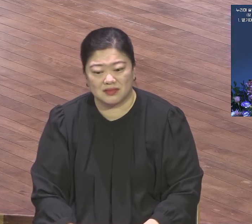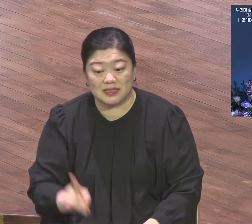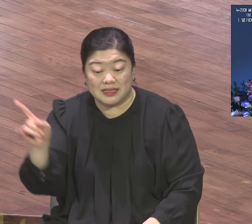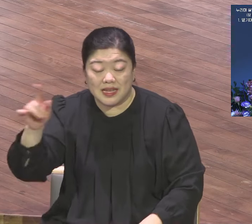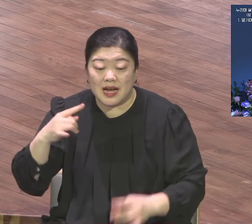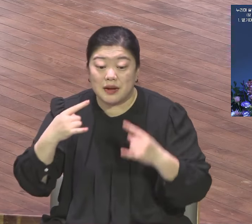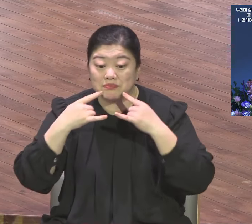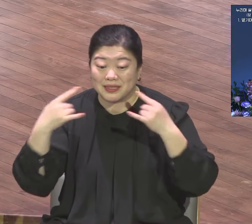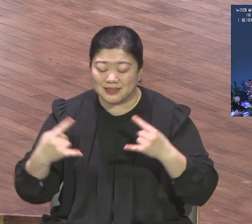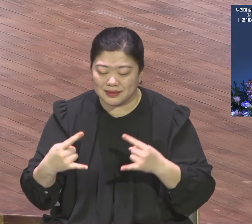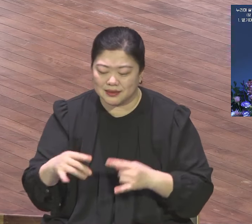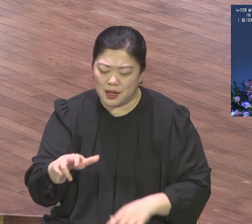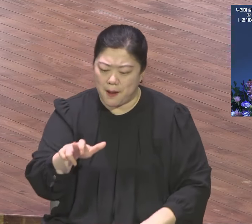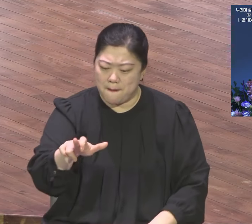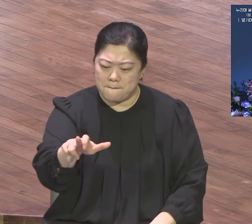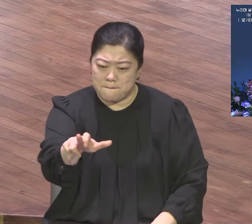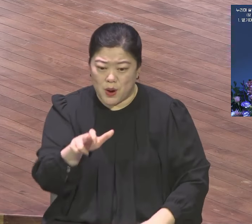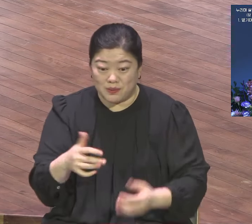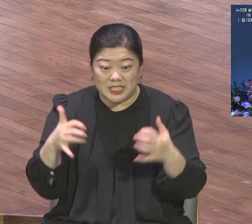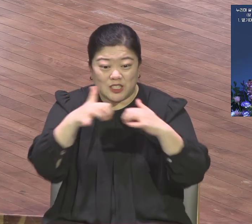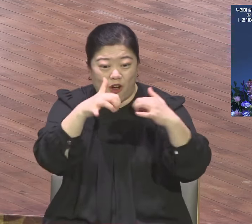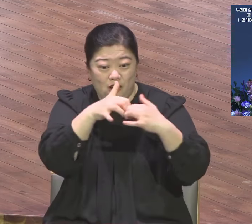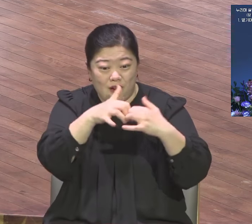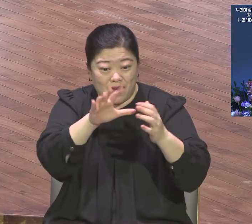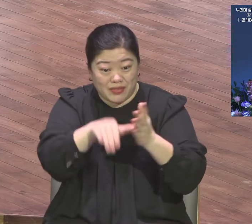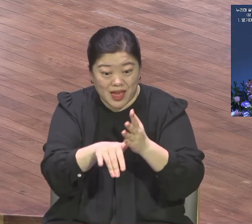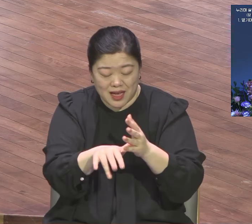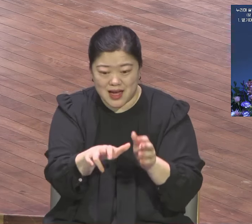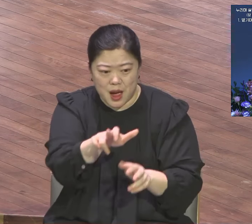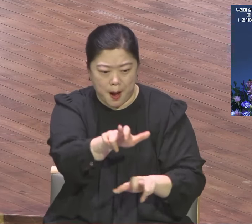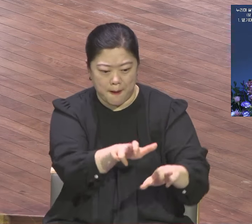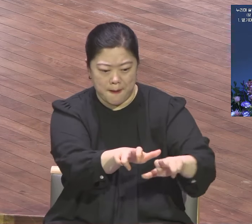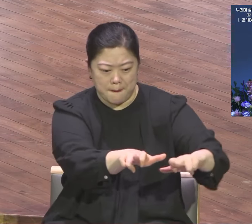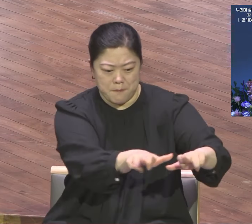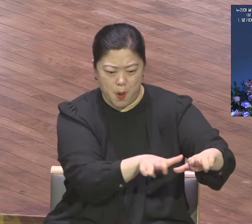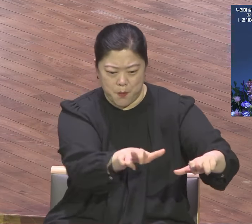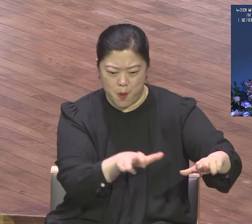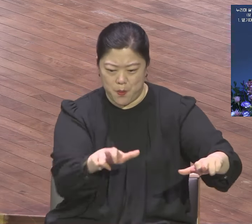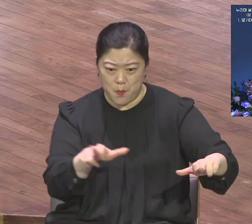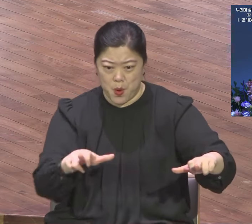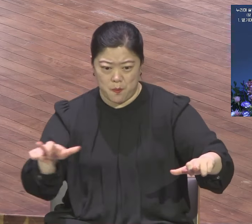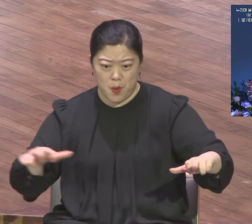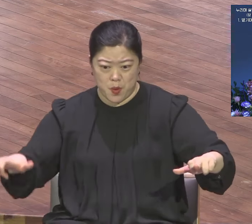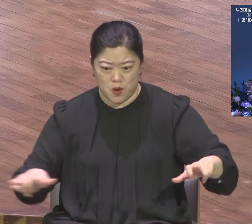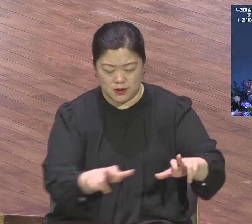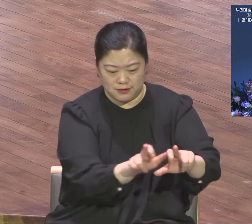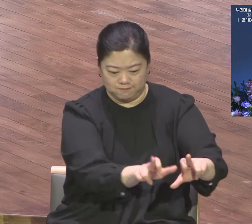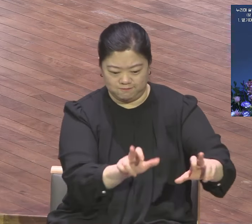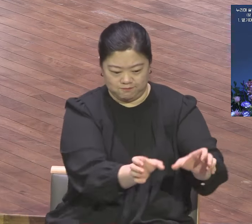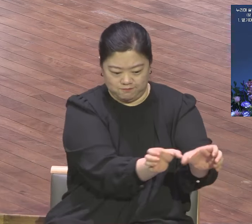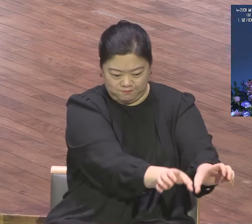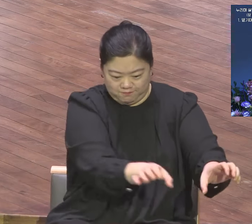대포를 중요한 위치에 배치를 탁 해놓고 승리를 장담했어요.